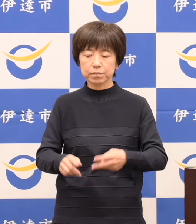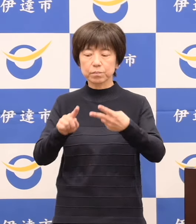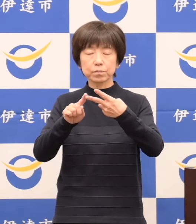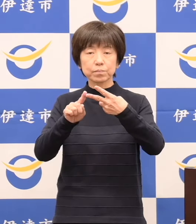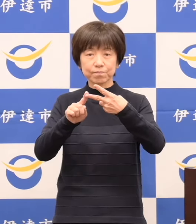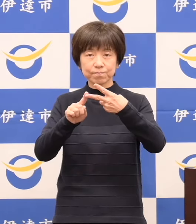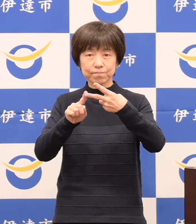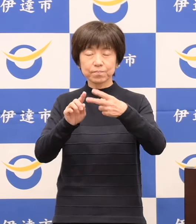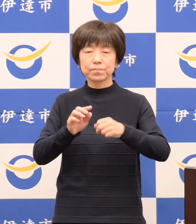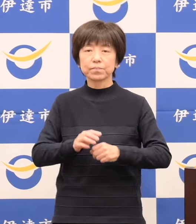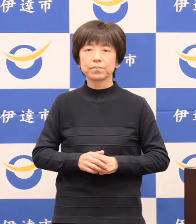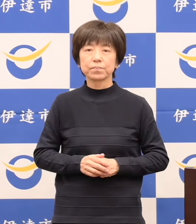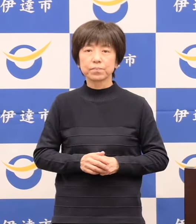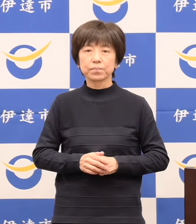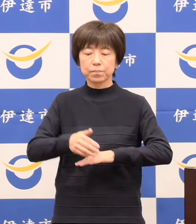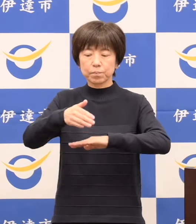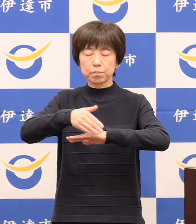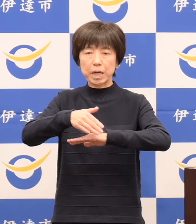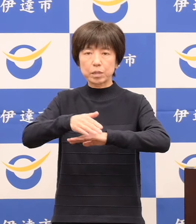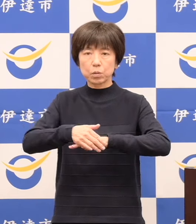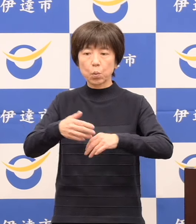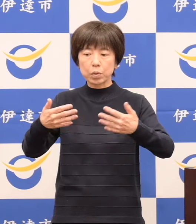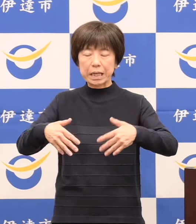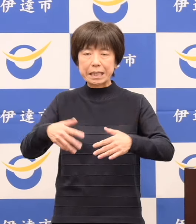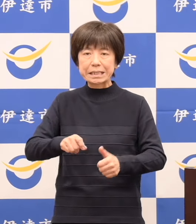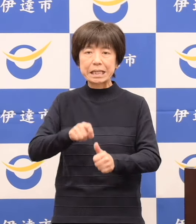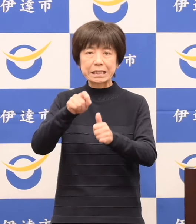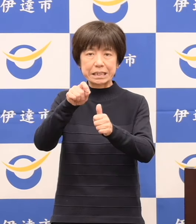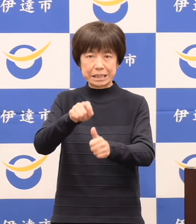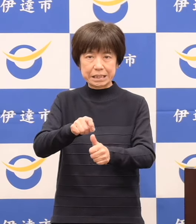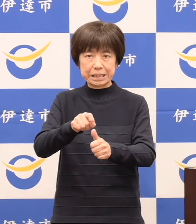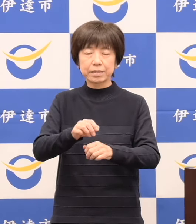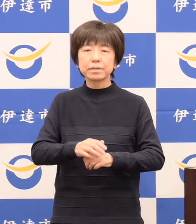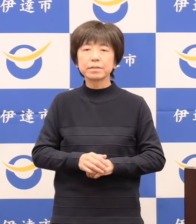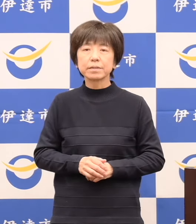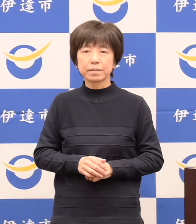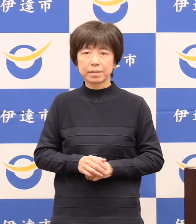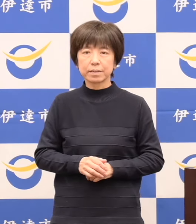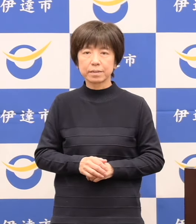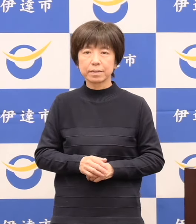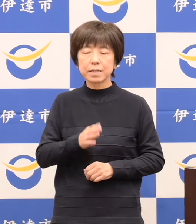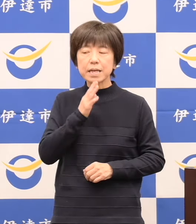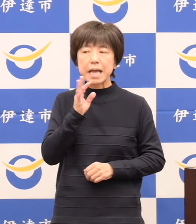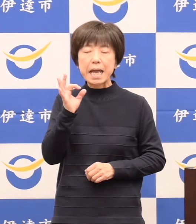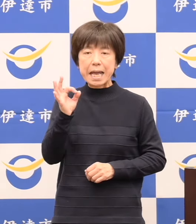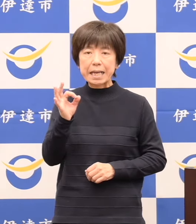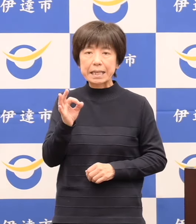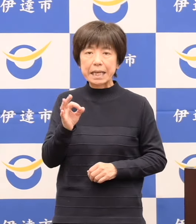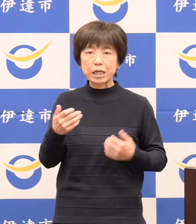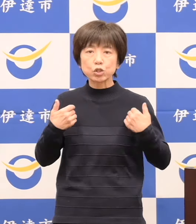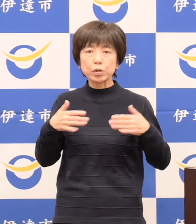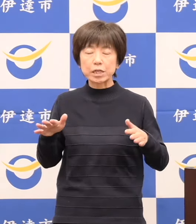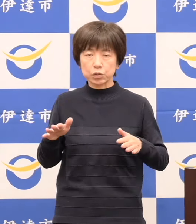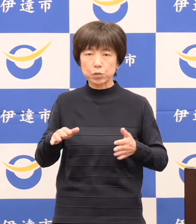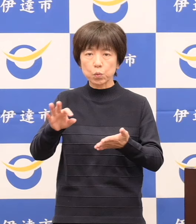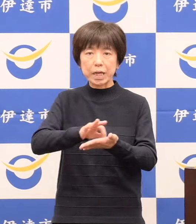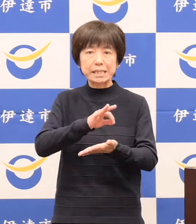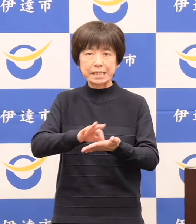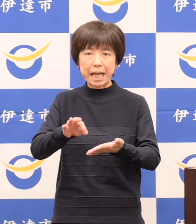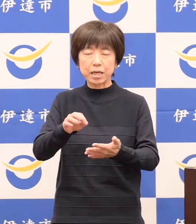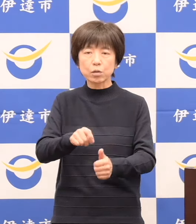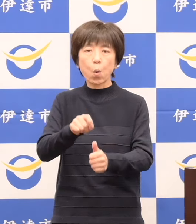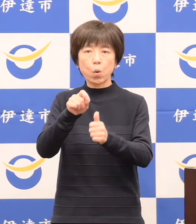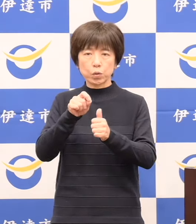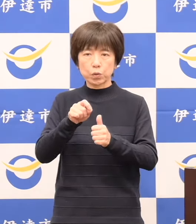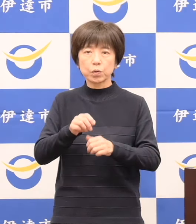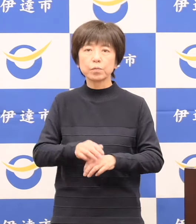の窓口機器の設置といたしましては、キャッシュレス決済の導入であります。決済